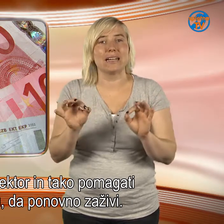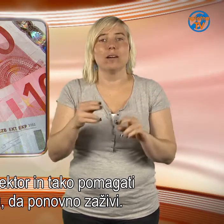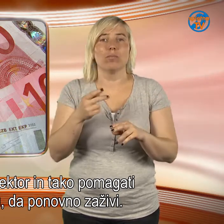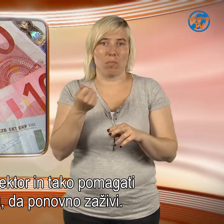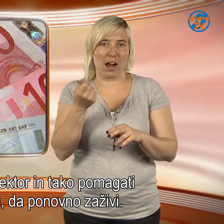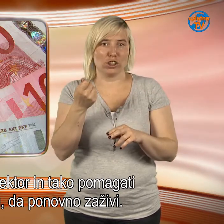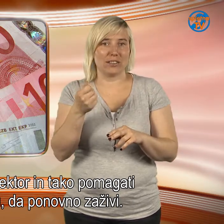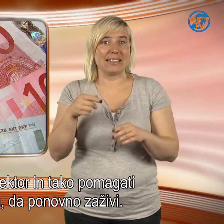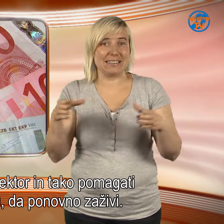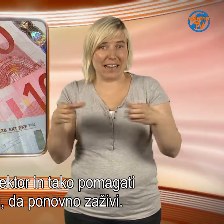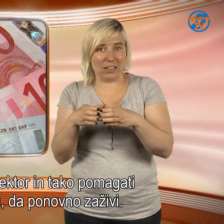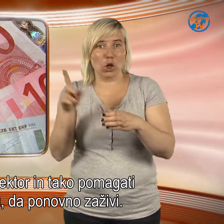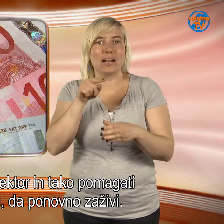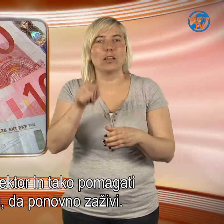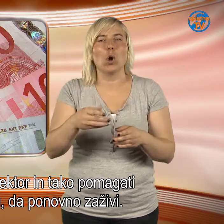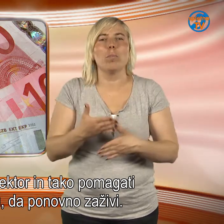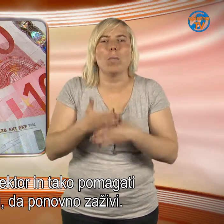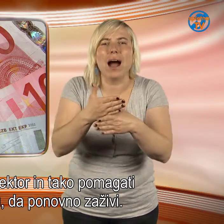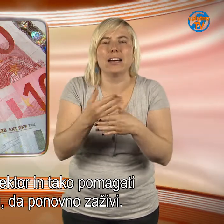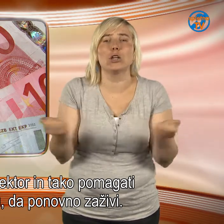da ponovno zaživi.